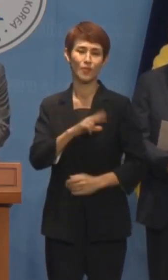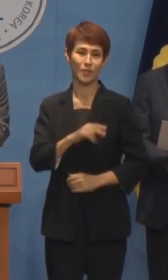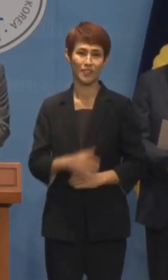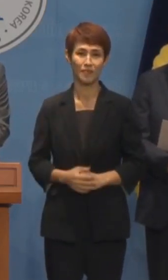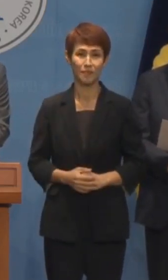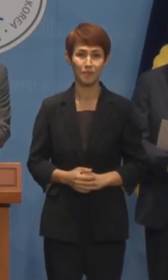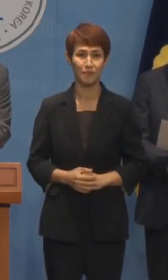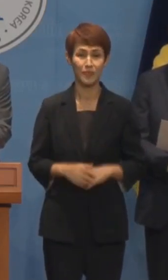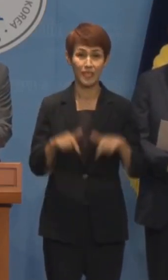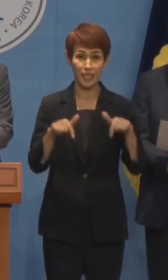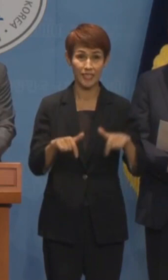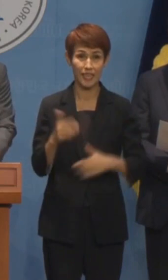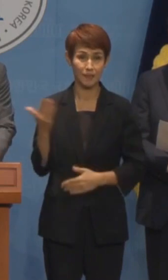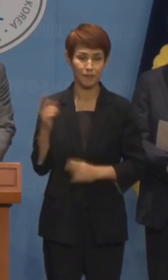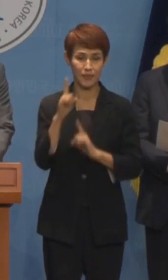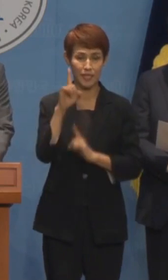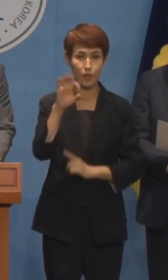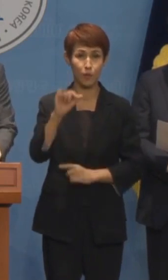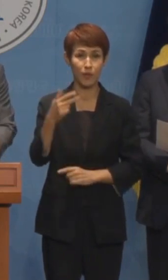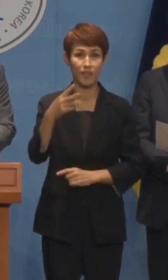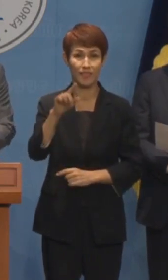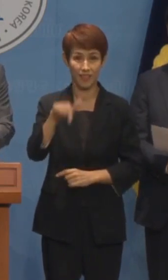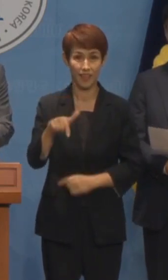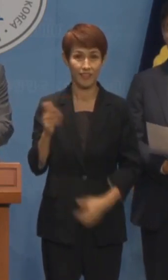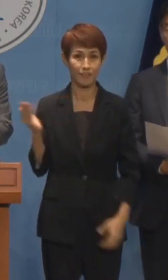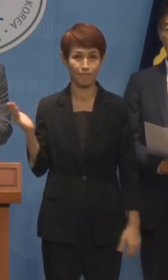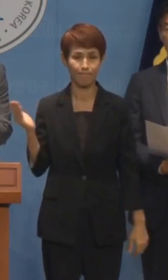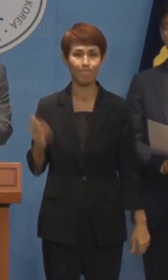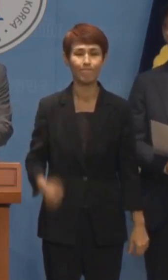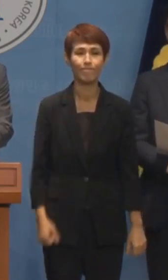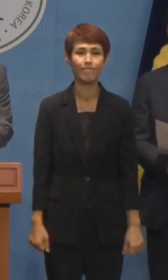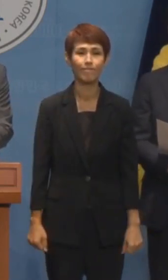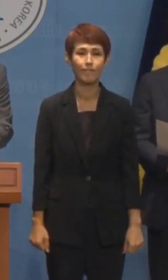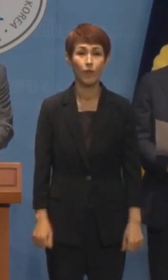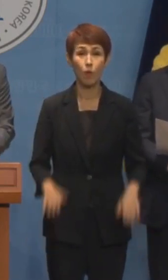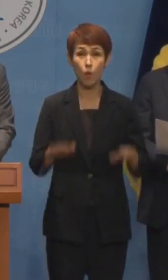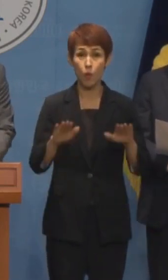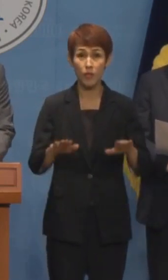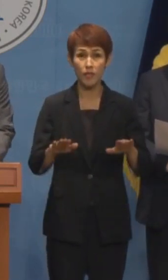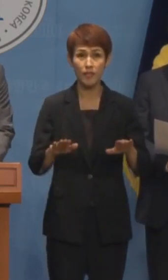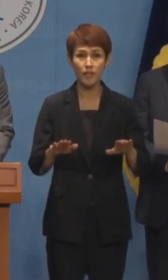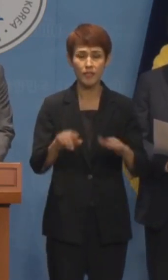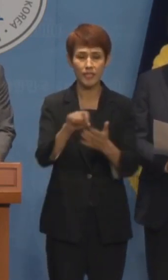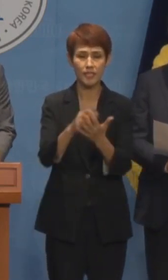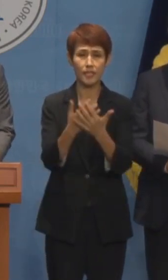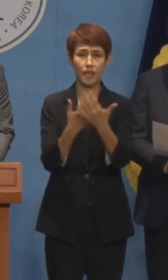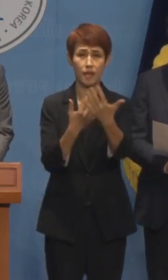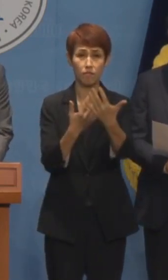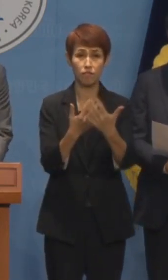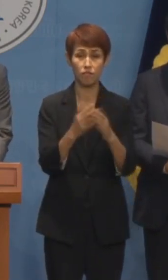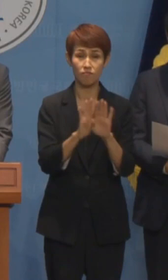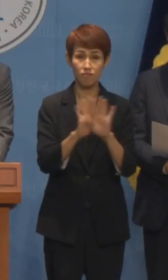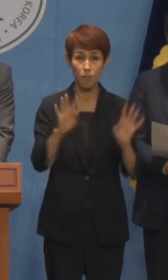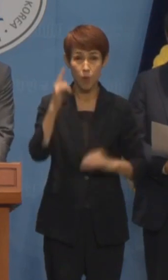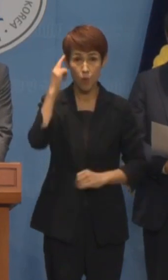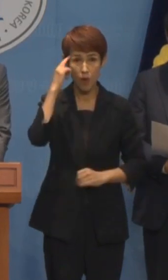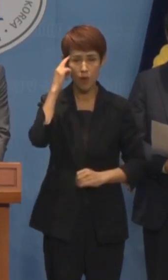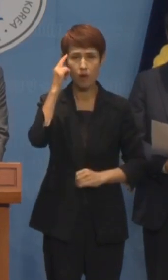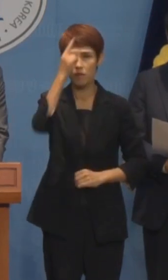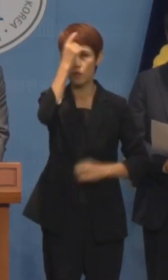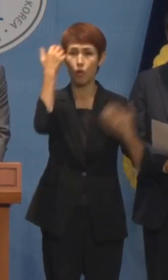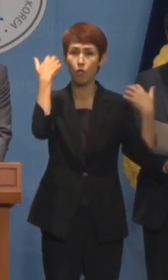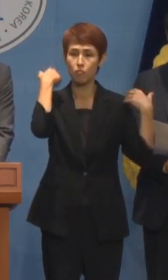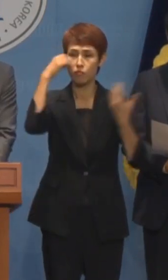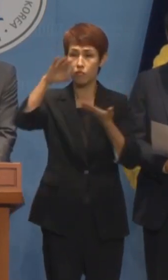민주당 간사 이원택입니다. 오늘 저희가 이렇게 규제하게 되는 배경은 정부의 예산안이